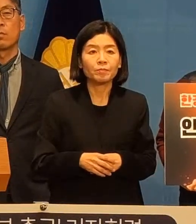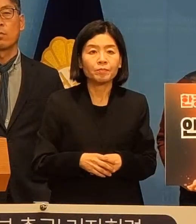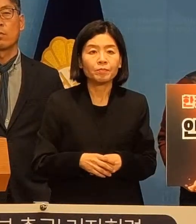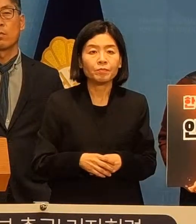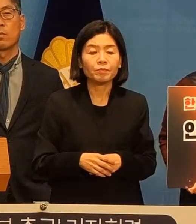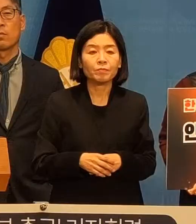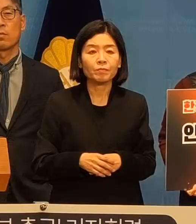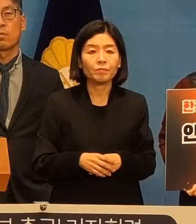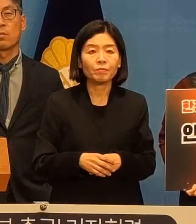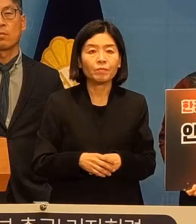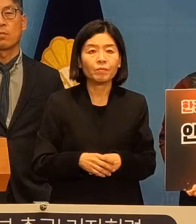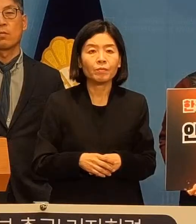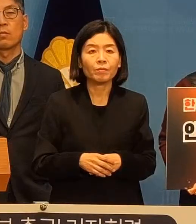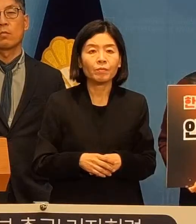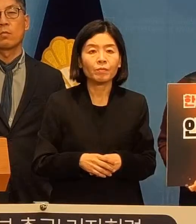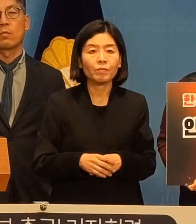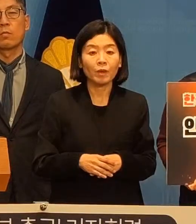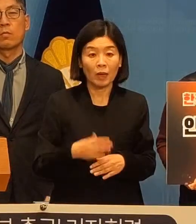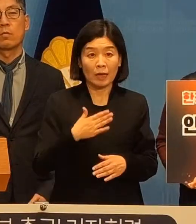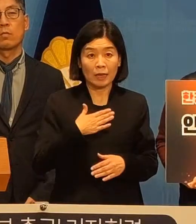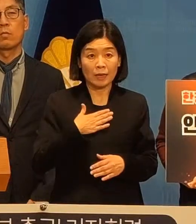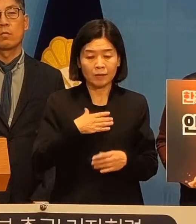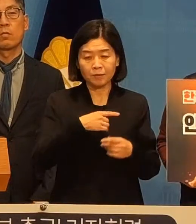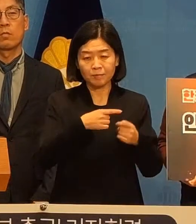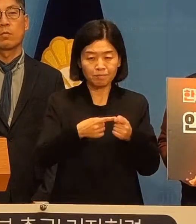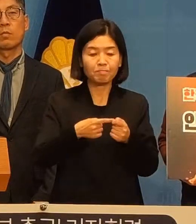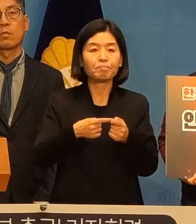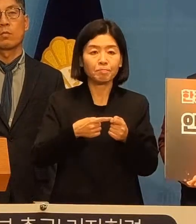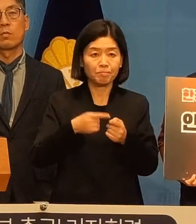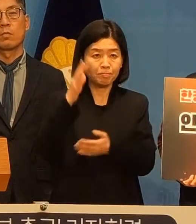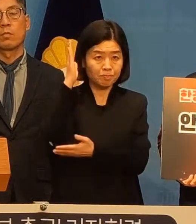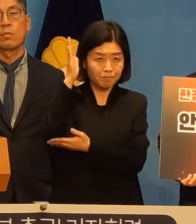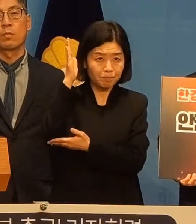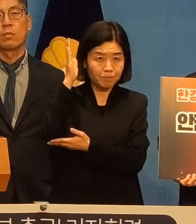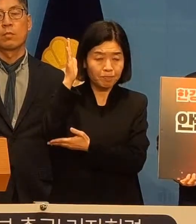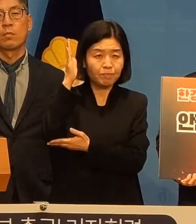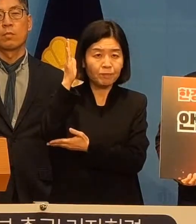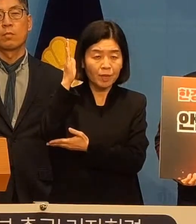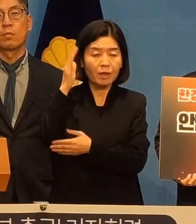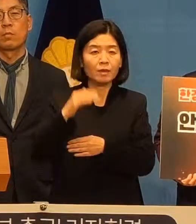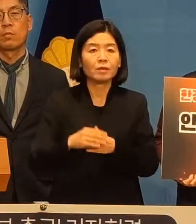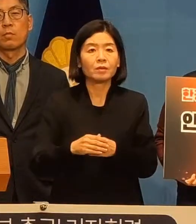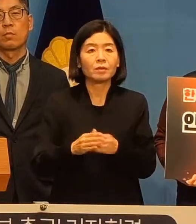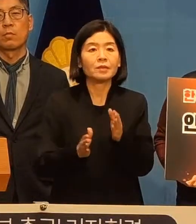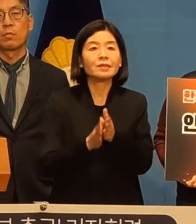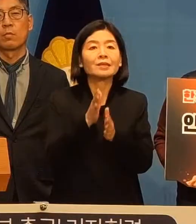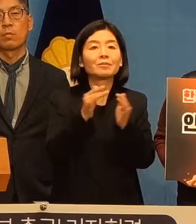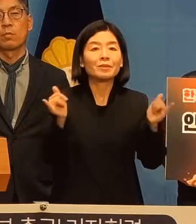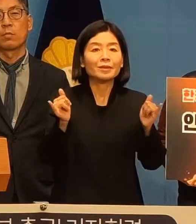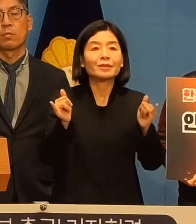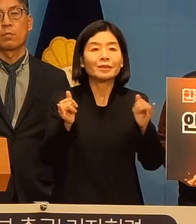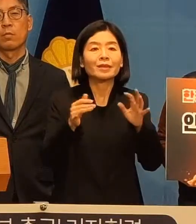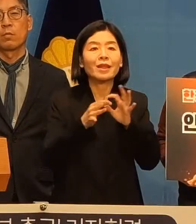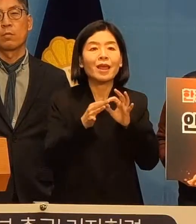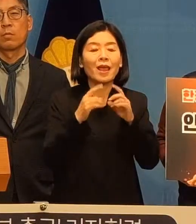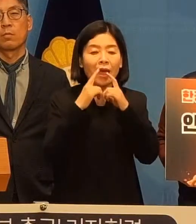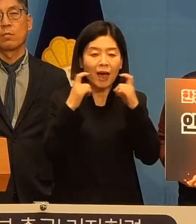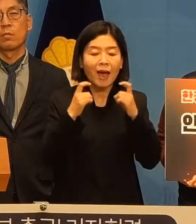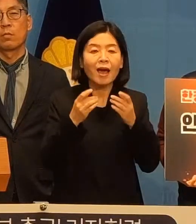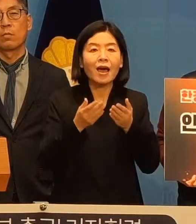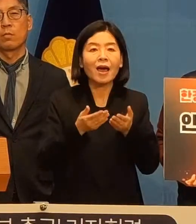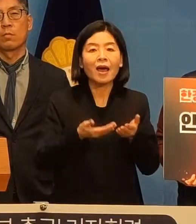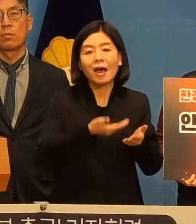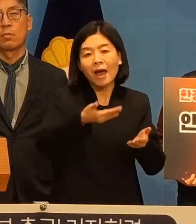네, 우선 오늘 순서는 제가 먼저 말씀을 좀 드리고 그리고 시민의 한강의 조은미 대표님 말씀을